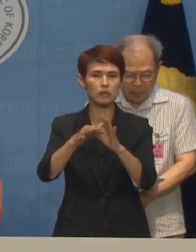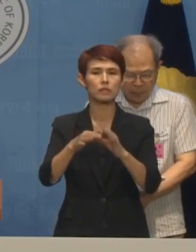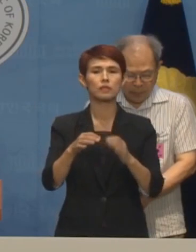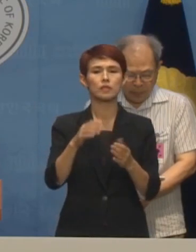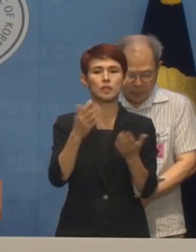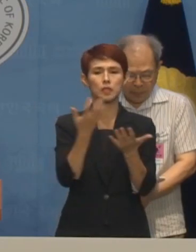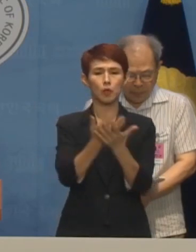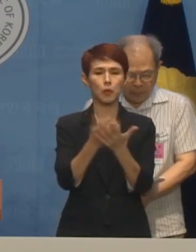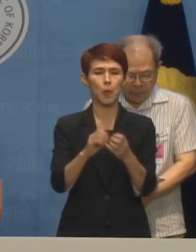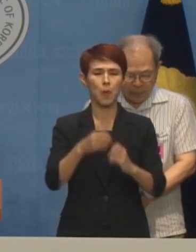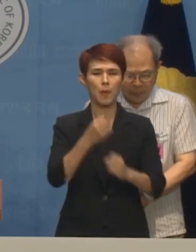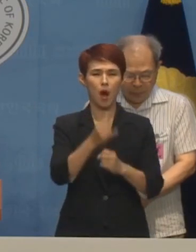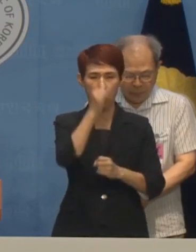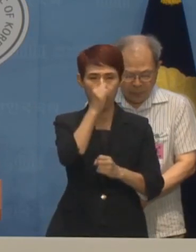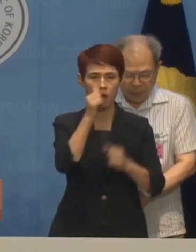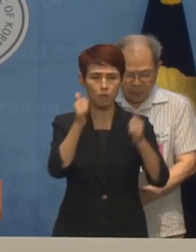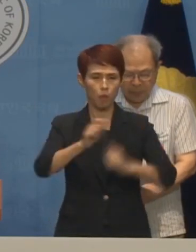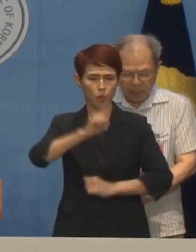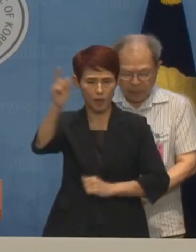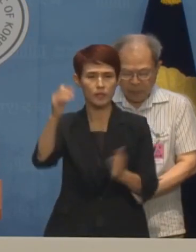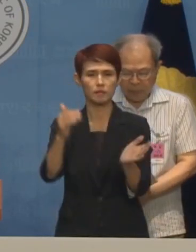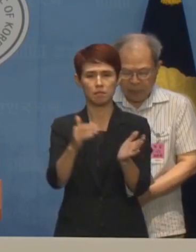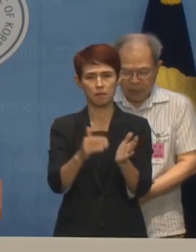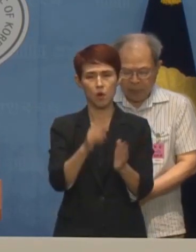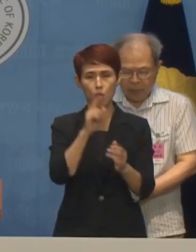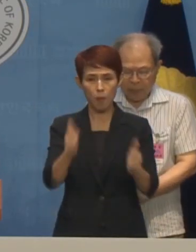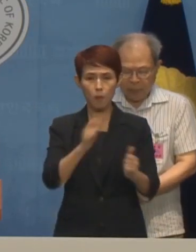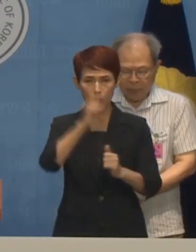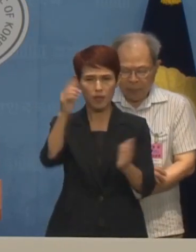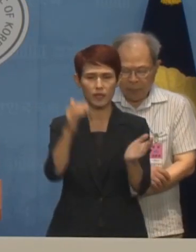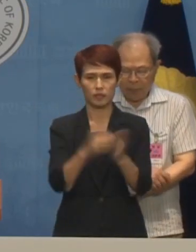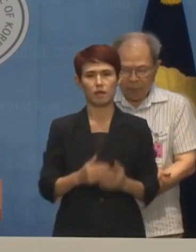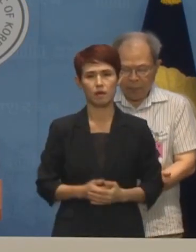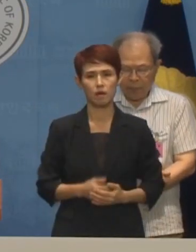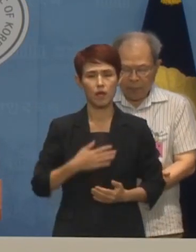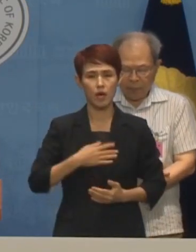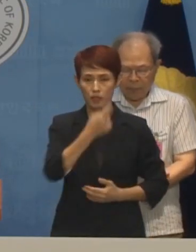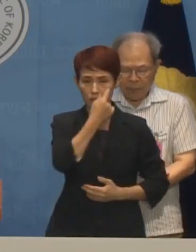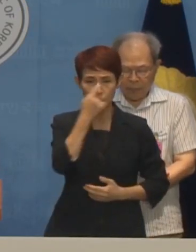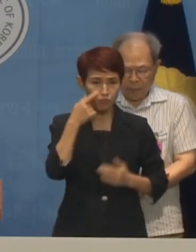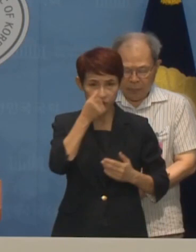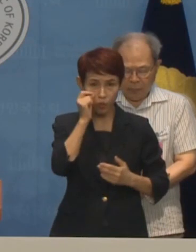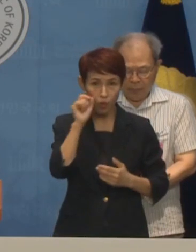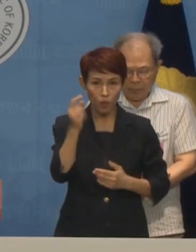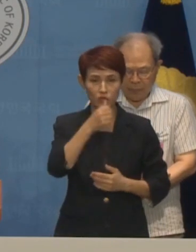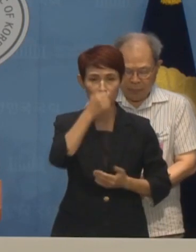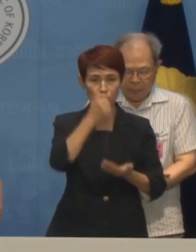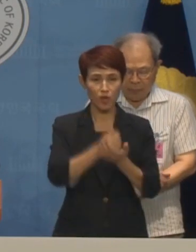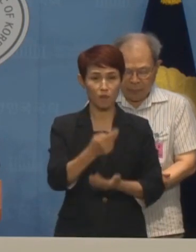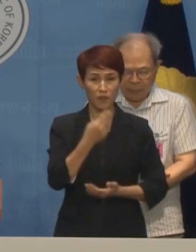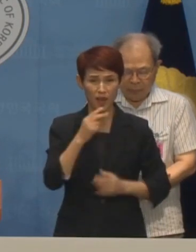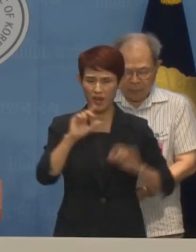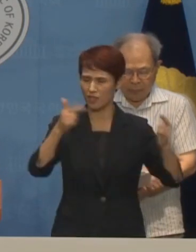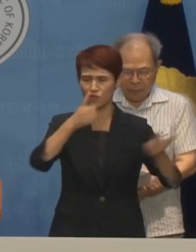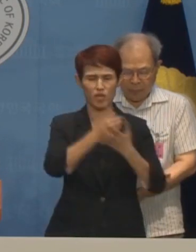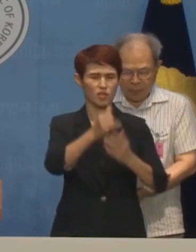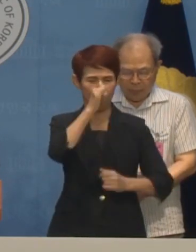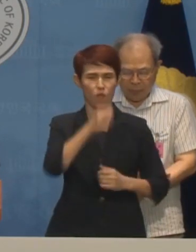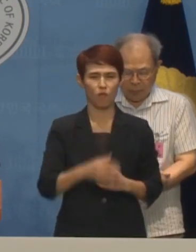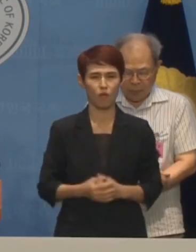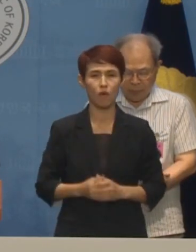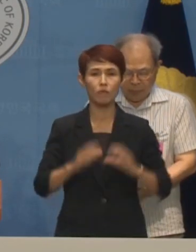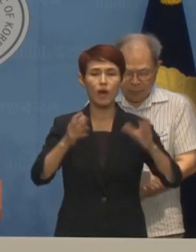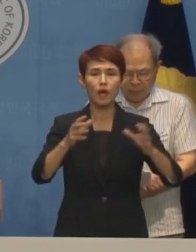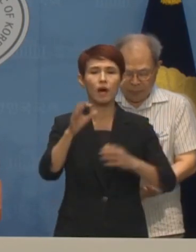고발당했다. 일부 증거 불충분으로 무혐의로 처분되었다 주장한들 무죄는 아닌 것이다. 나라 돈을